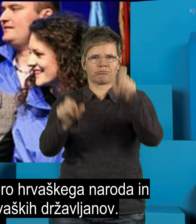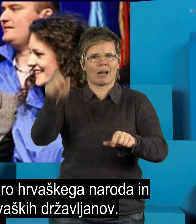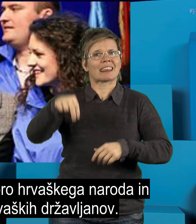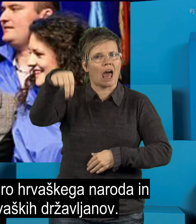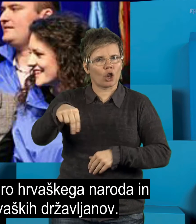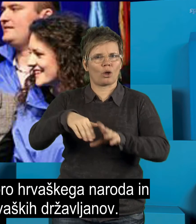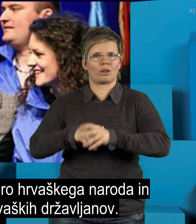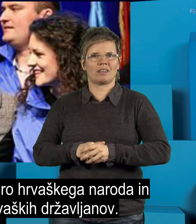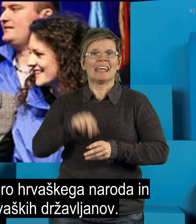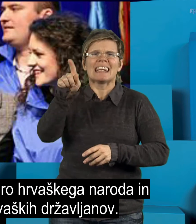hrvaških državljanov.